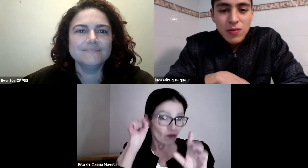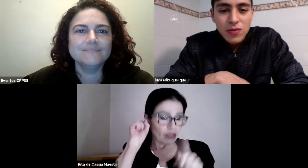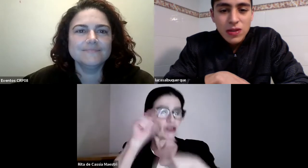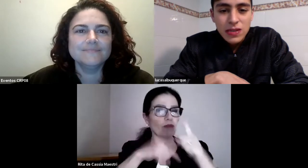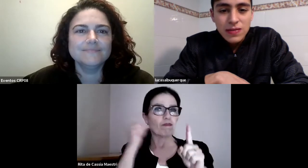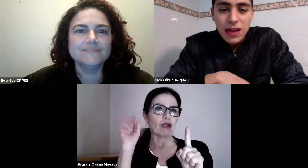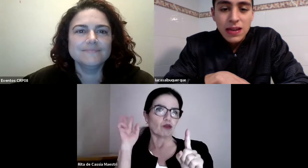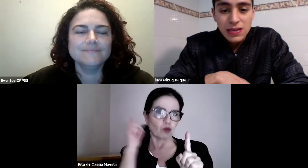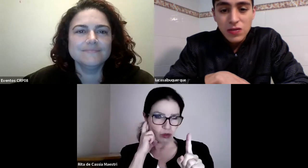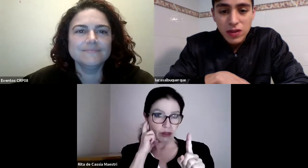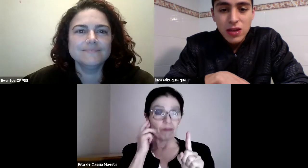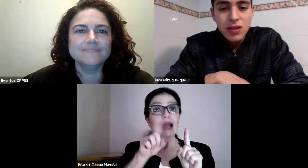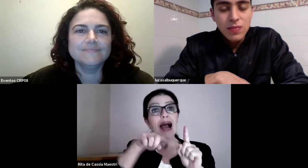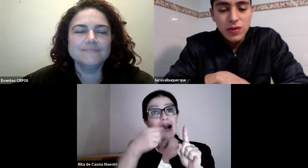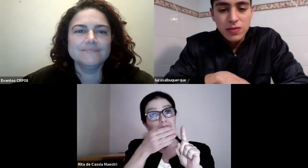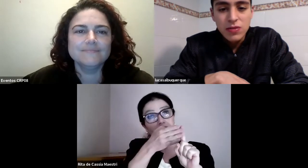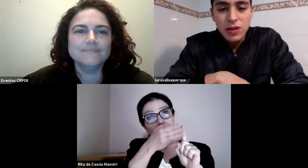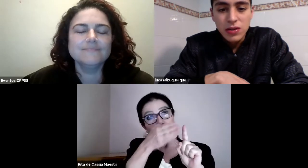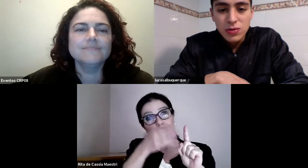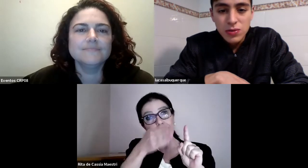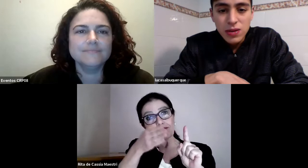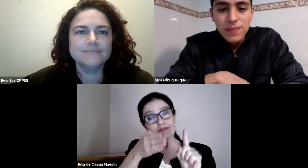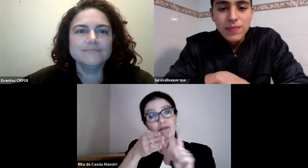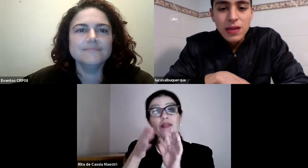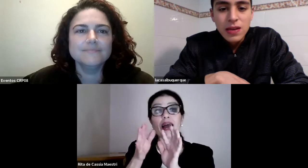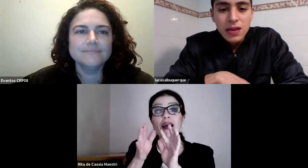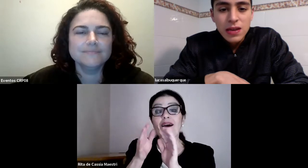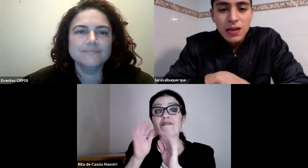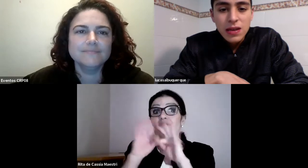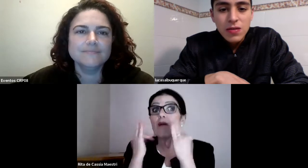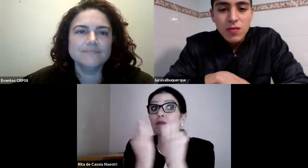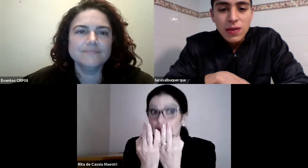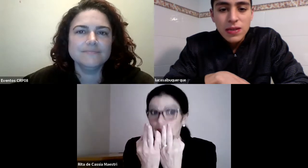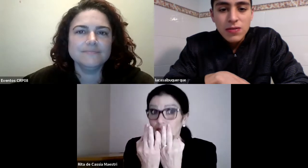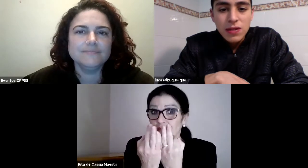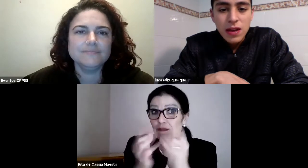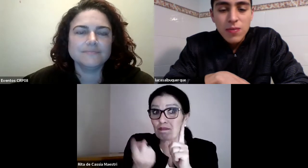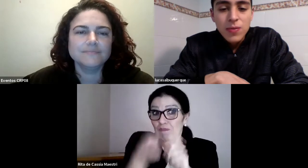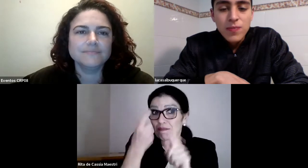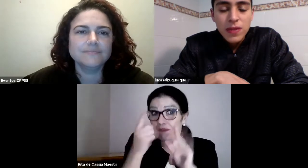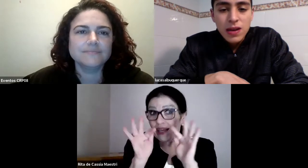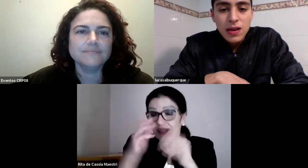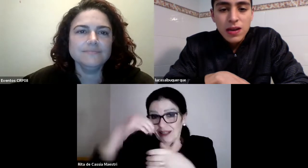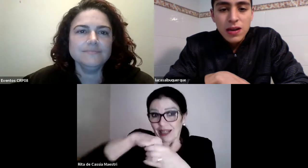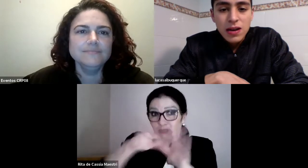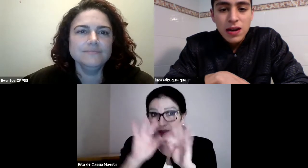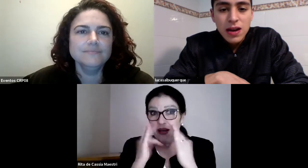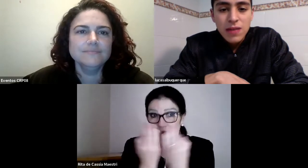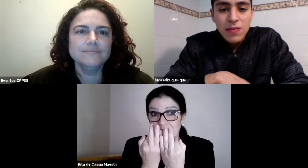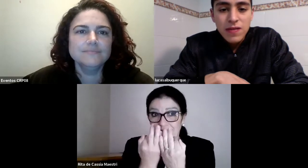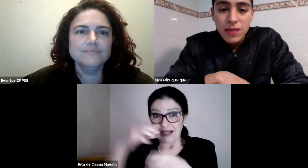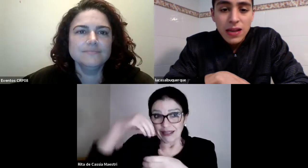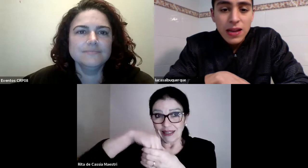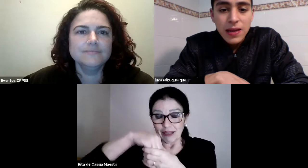Como eu disse, né, nasci ouvinte, depois me tornei surda, e com o passar do tempo, a